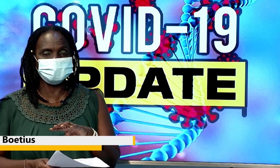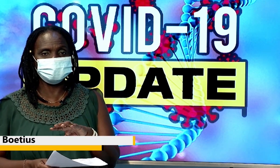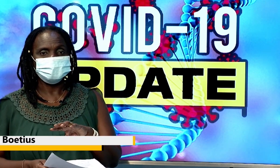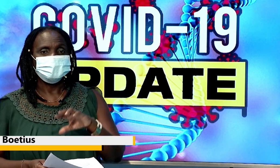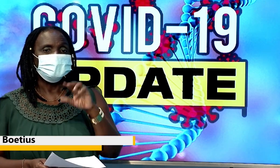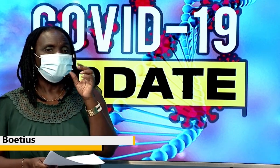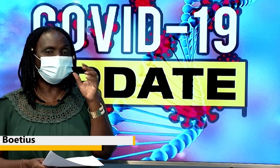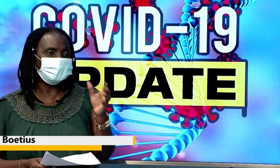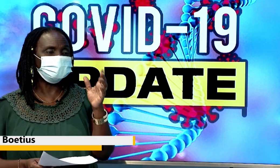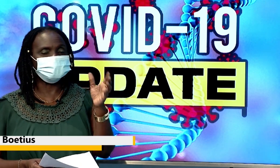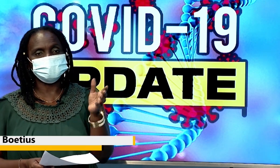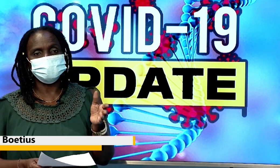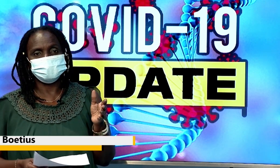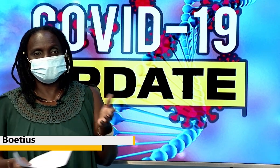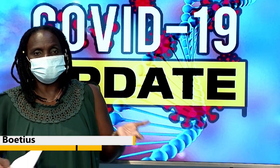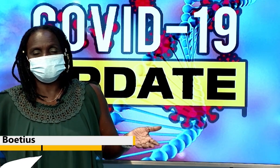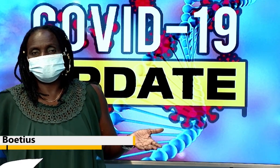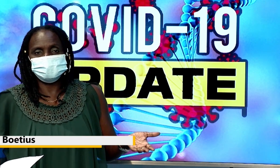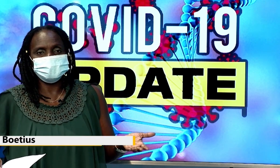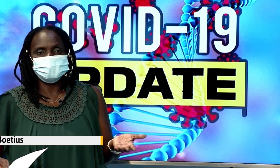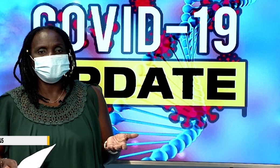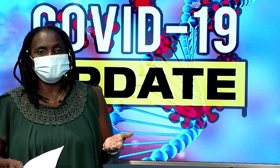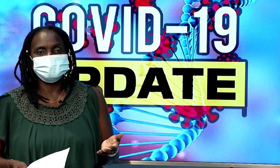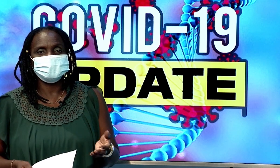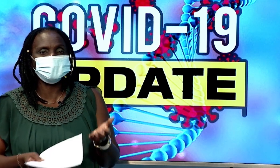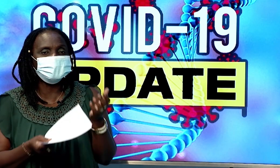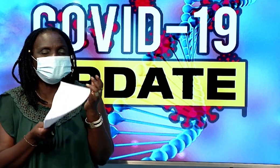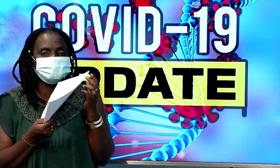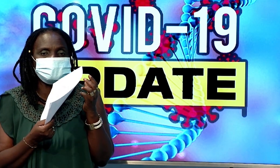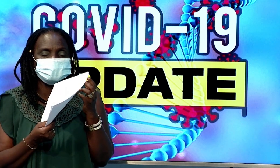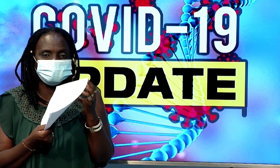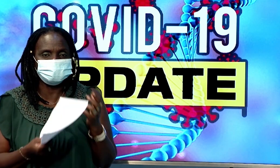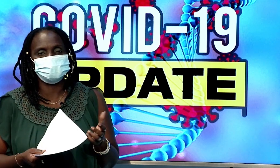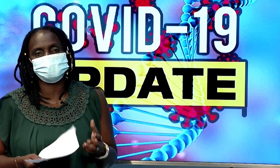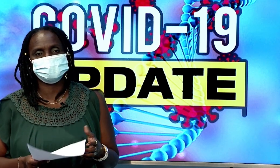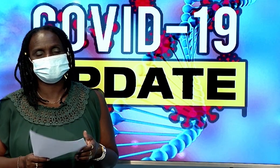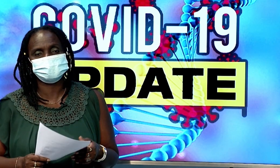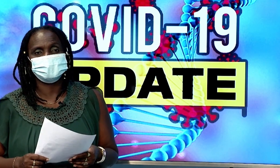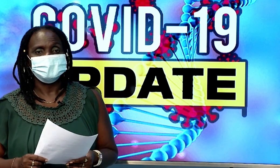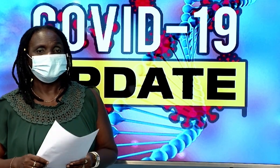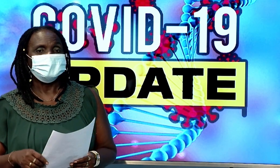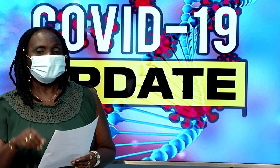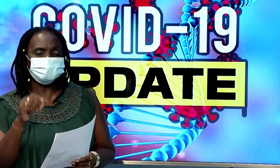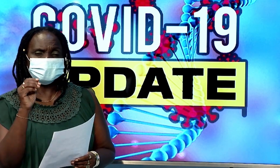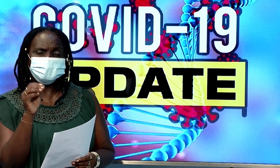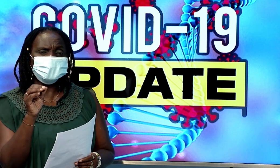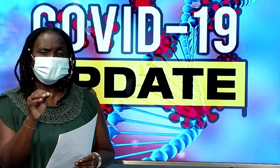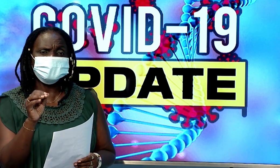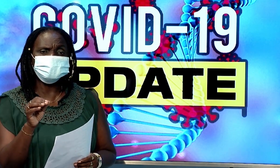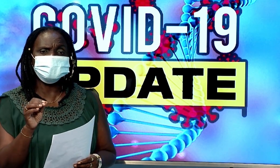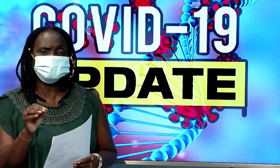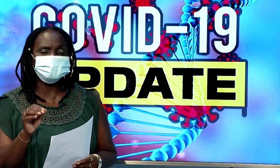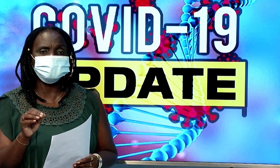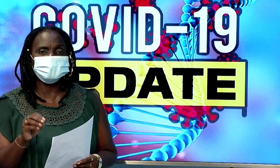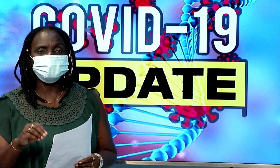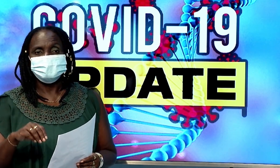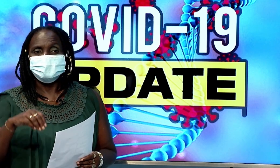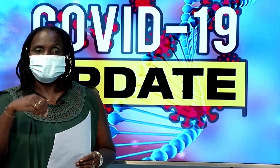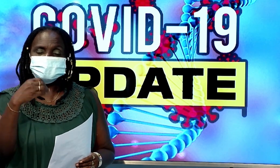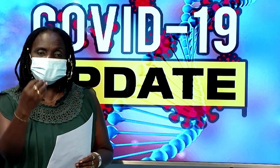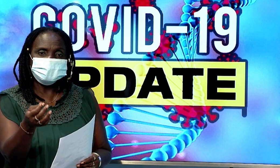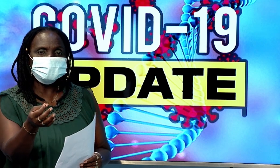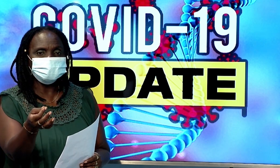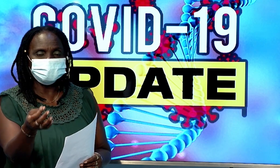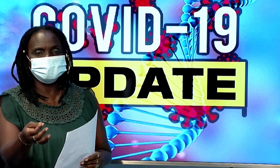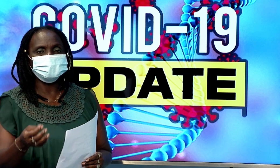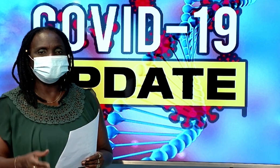COVID-19 Update. U heeft het gehoord, ik hoef het niet te herhalen. Henna heeft het al duidelijk gezegd. En wat belangrijk is, is dat ze zegt,